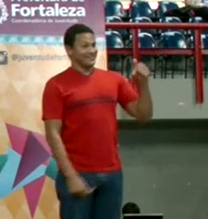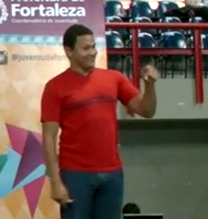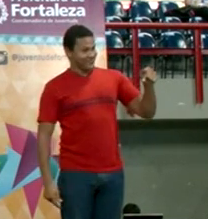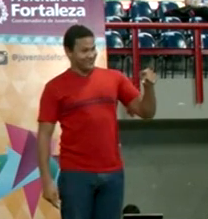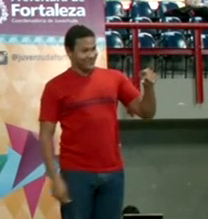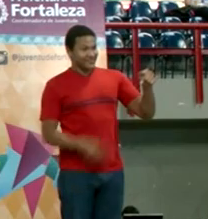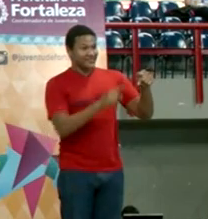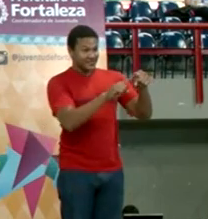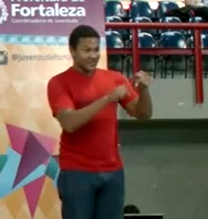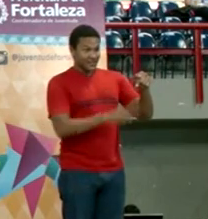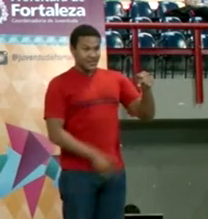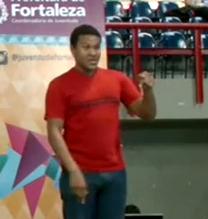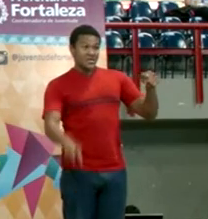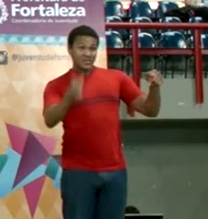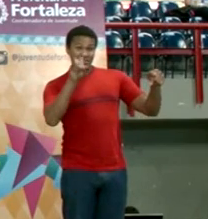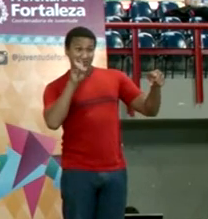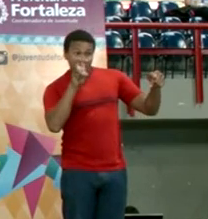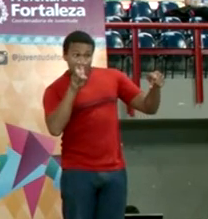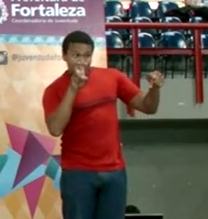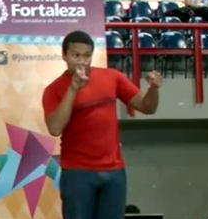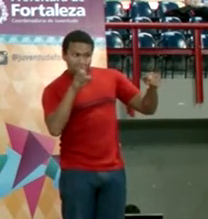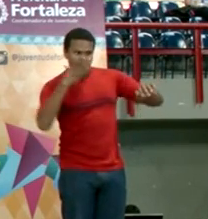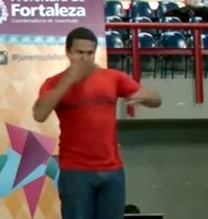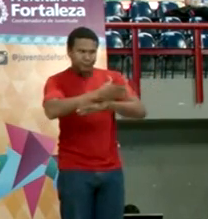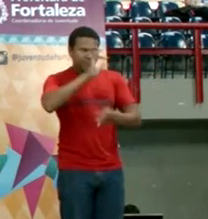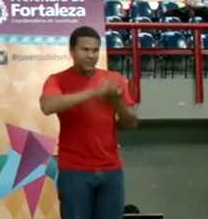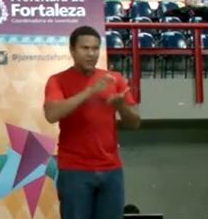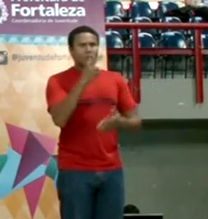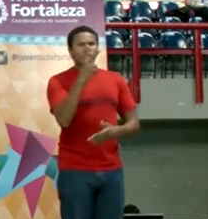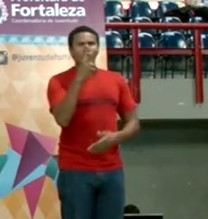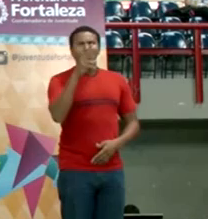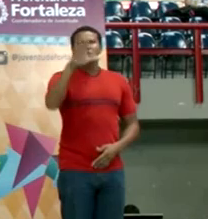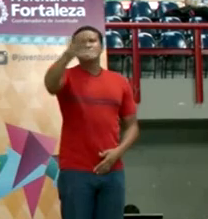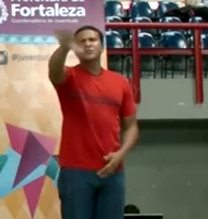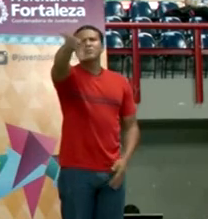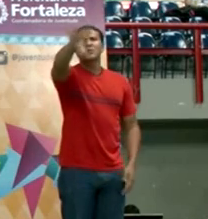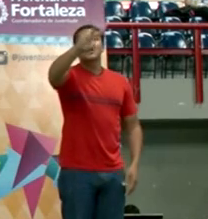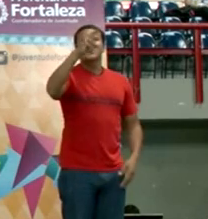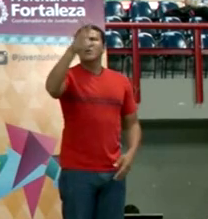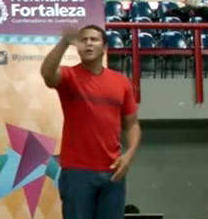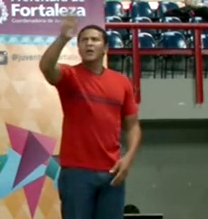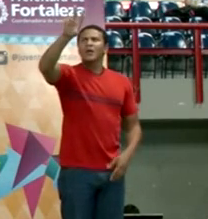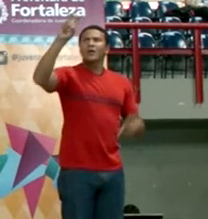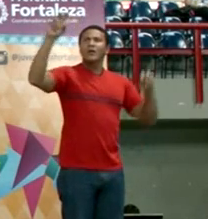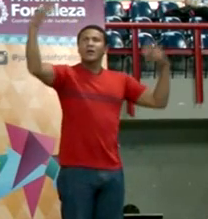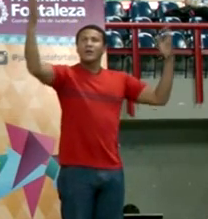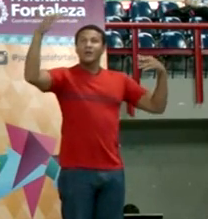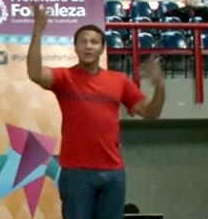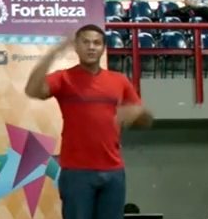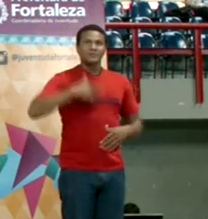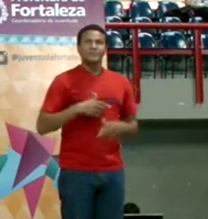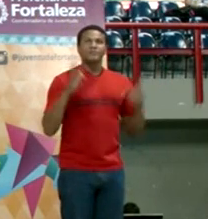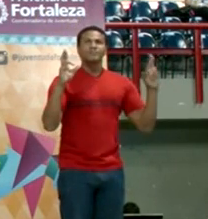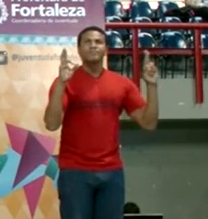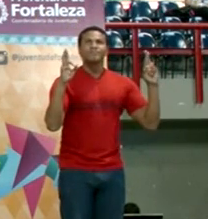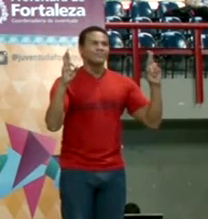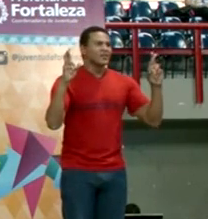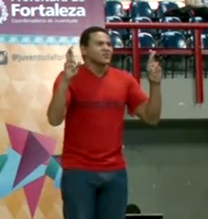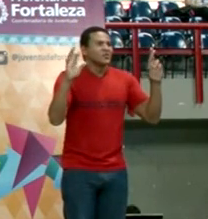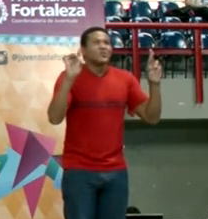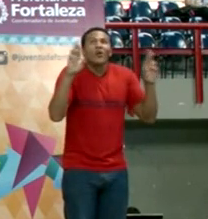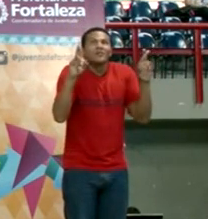participaram da operação, 2 ficaram por ali, ó. Onde estão os meninos na arquibancada, mandando boas energias.